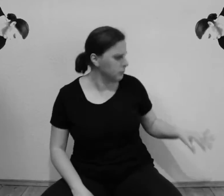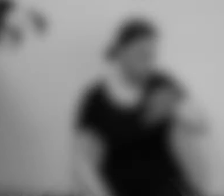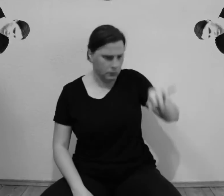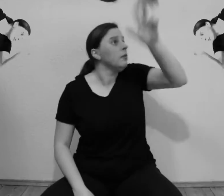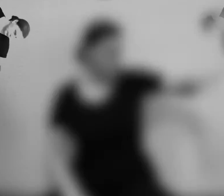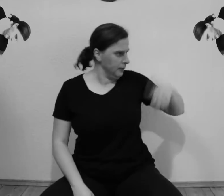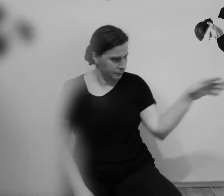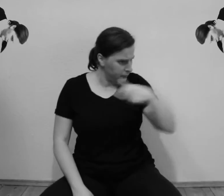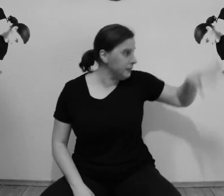FL